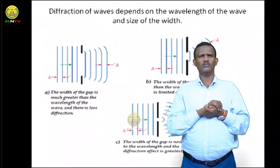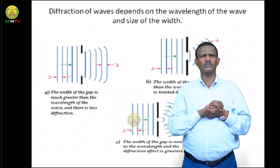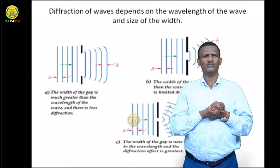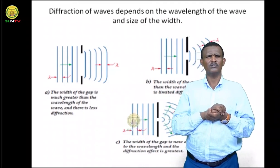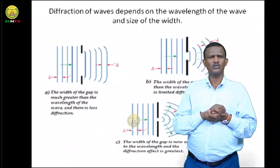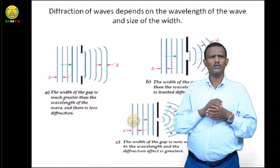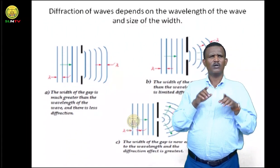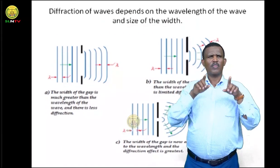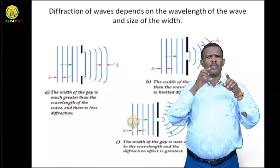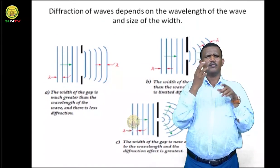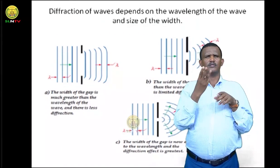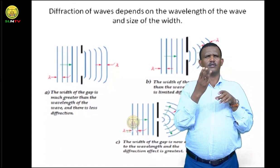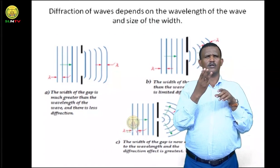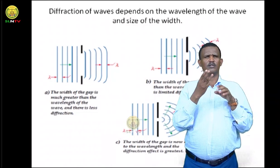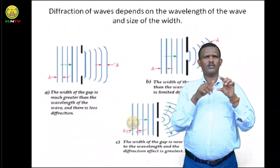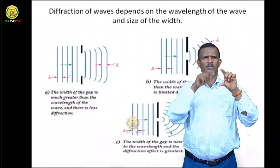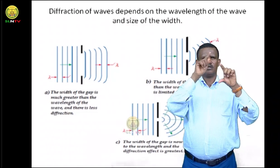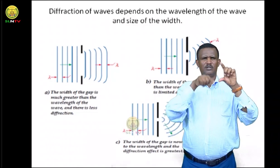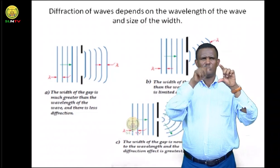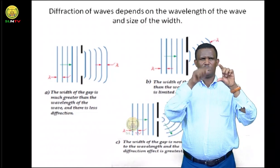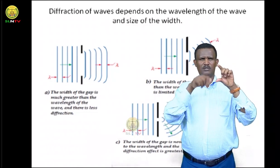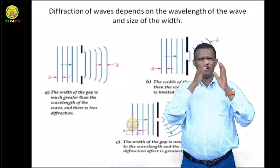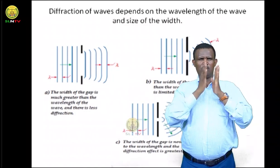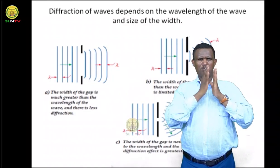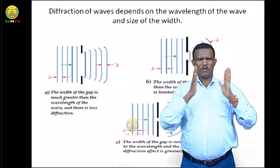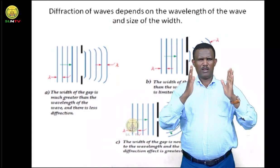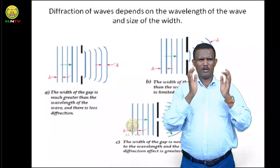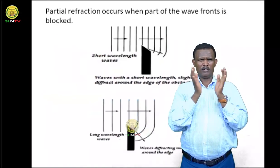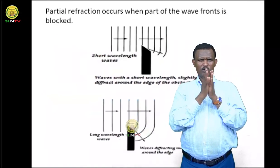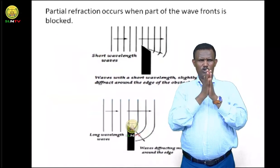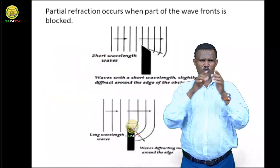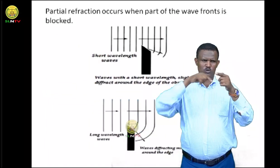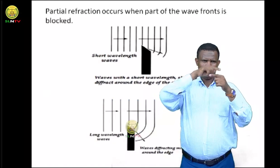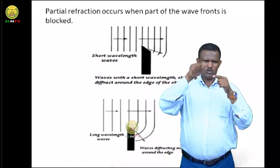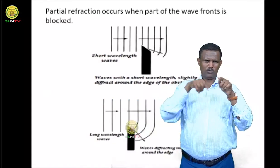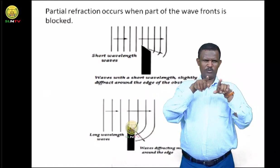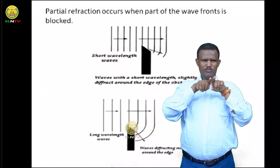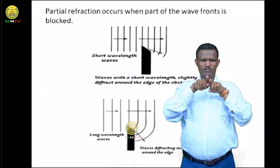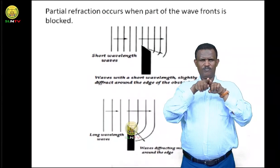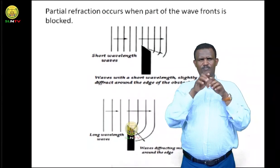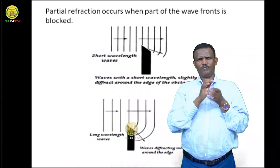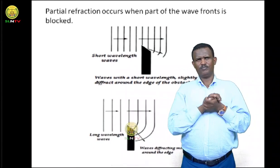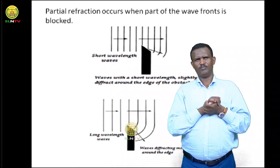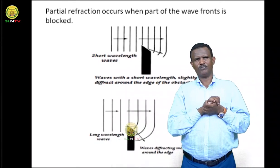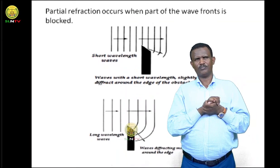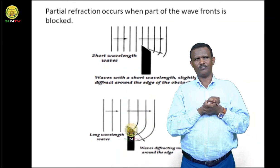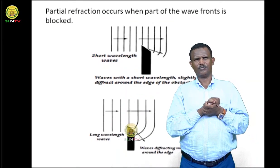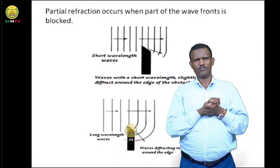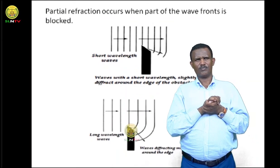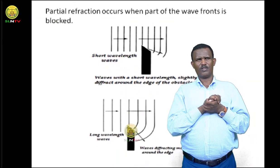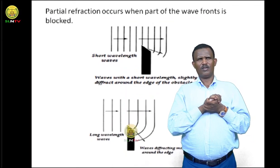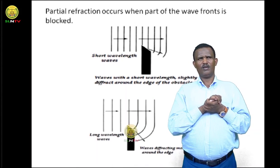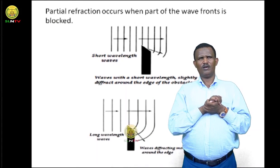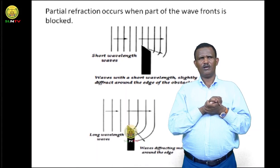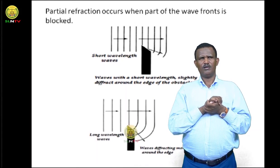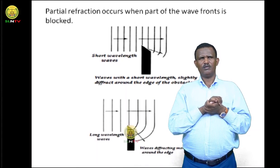wave length-kii qaabkaas uu sameysmaya diffraction-kii saddexdaa qaybood baa tusaale loo soo qaataa waay partial diffraction baa mararka qaarkood